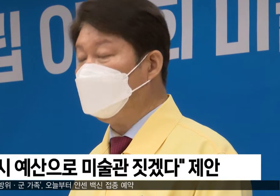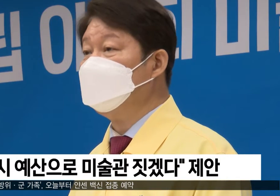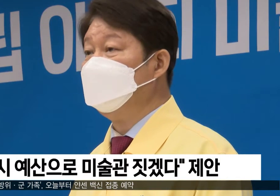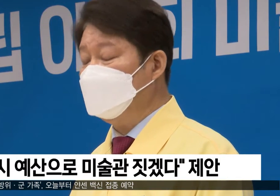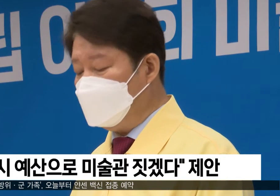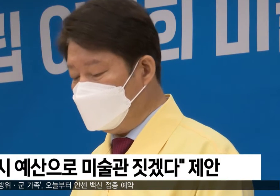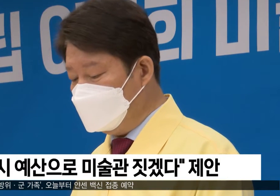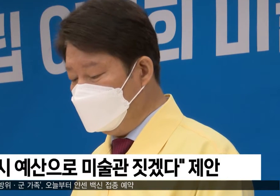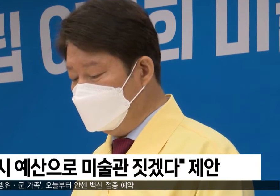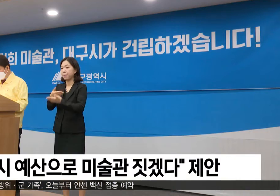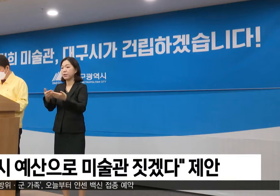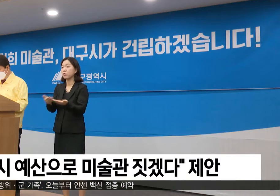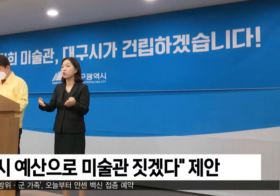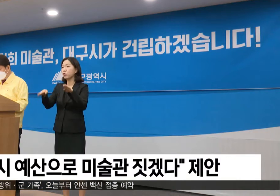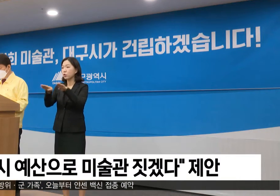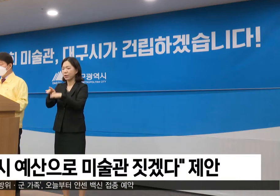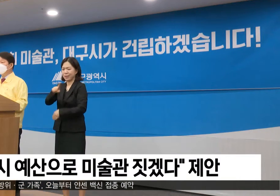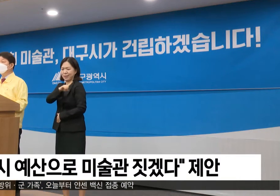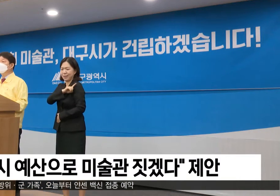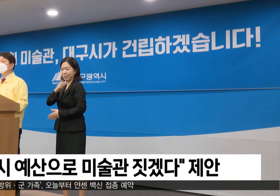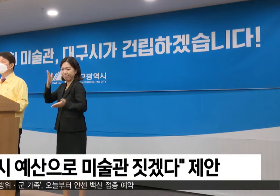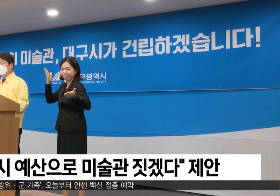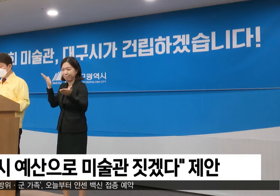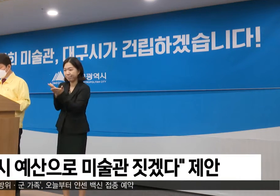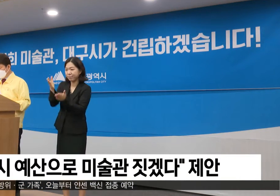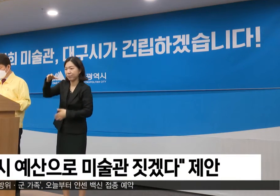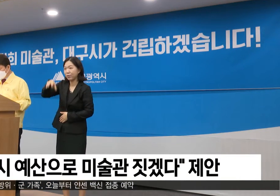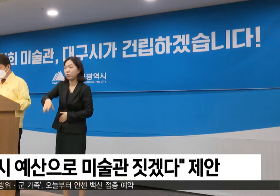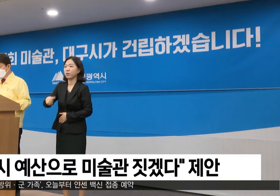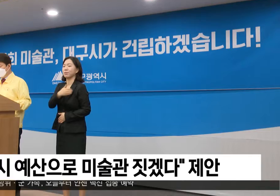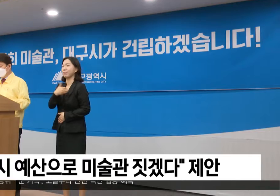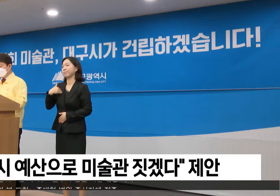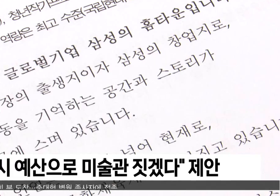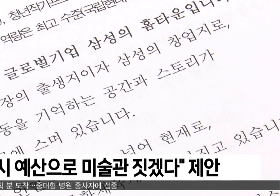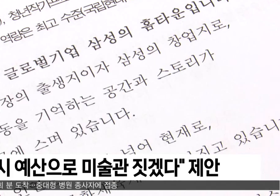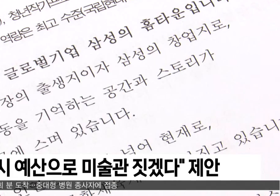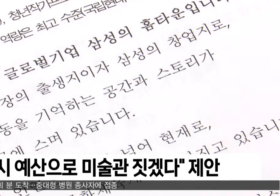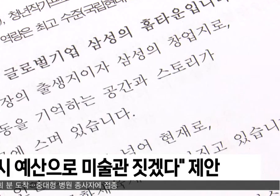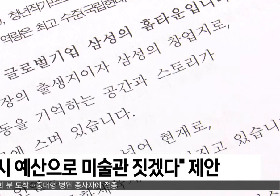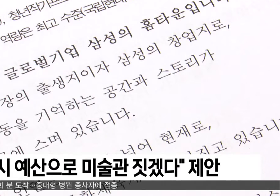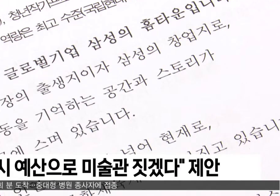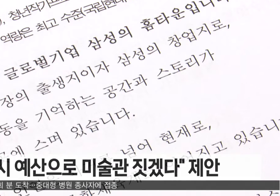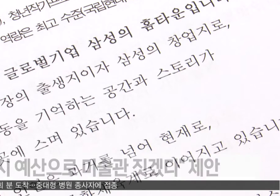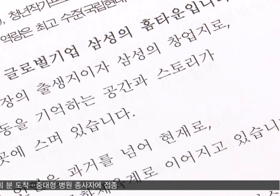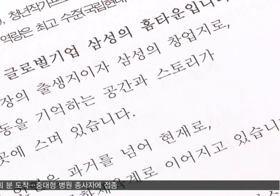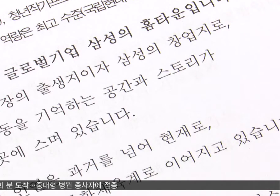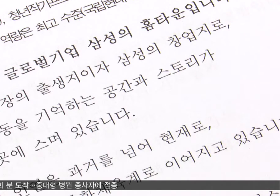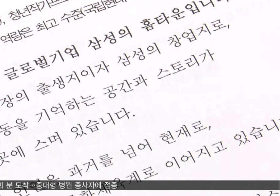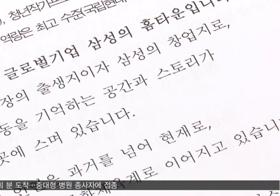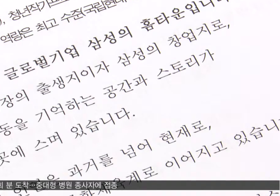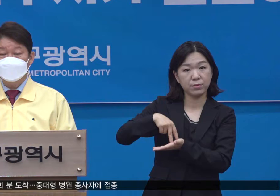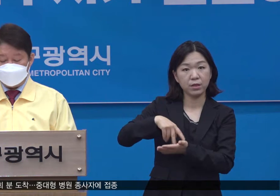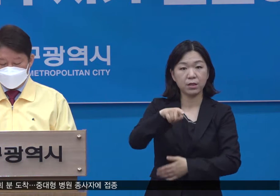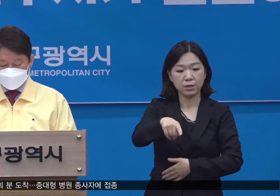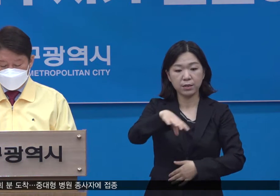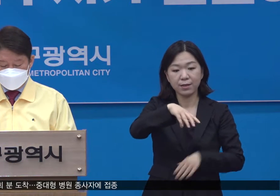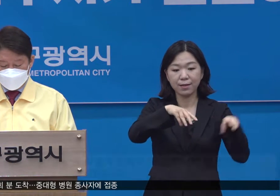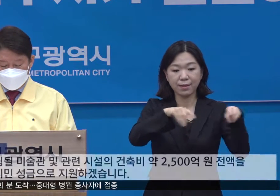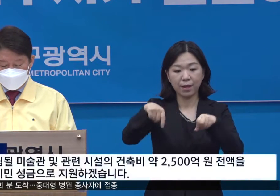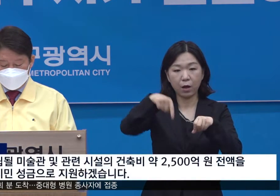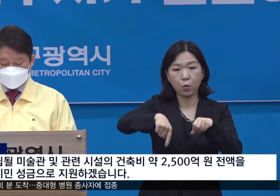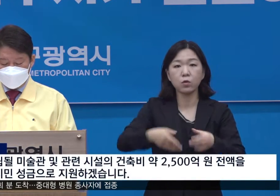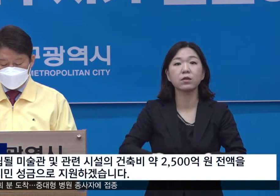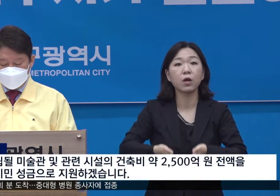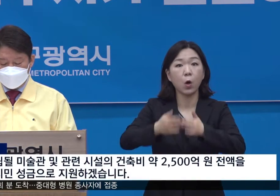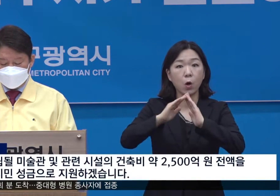경북도청 자리에 지을 테니 땅을 가진 문화체육관광부에 터 사용에 동의해달라고 제안한 겁니다. 그 부지에